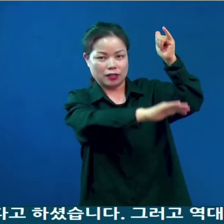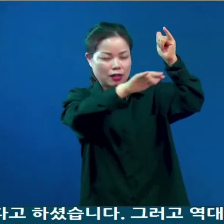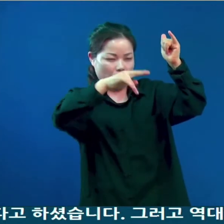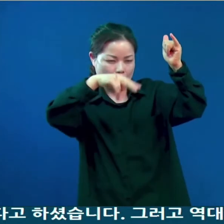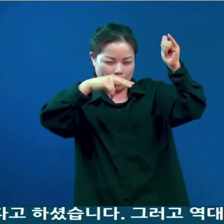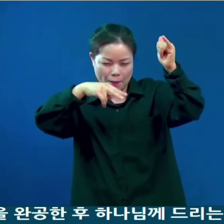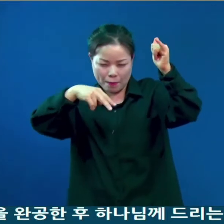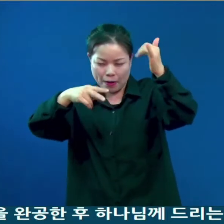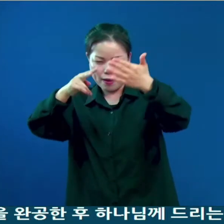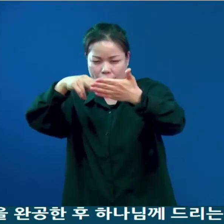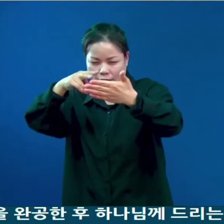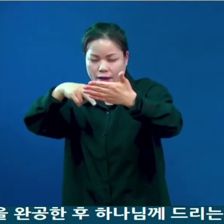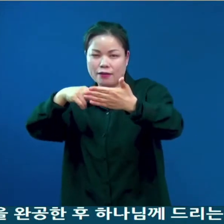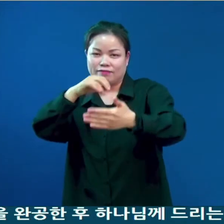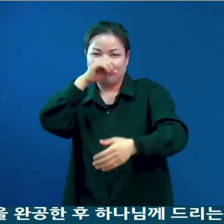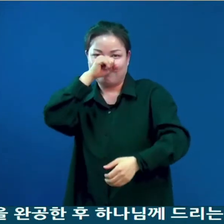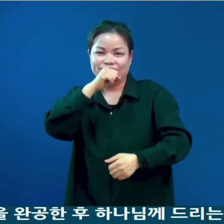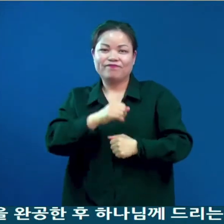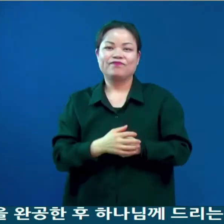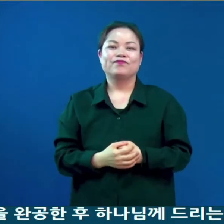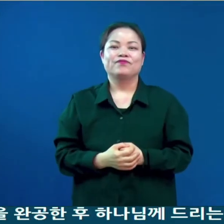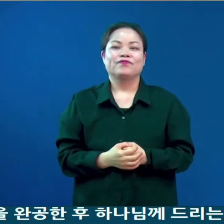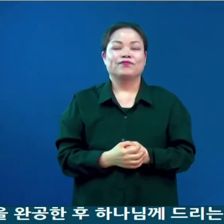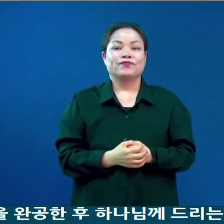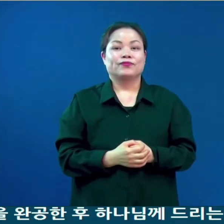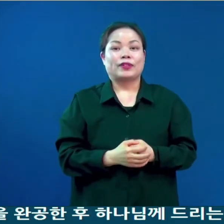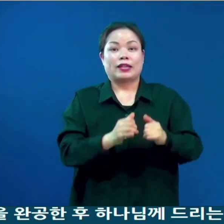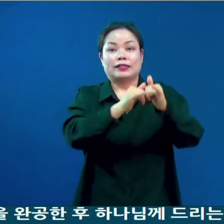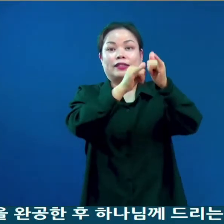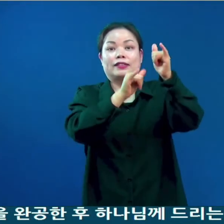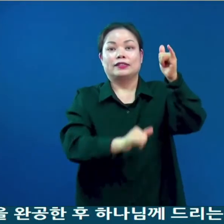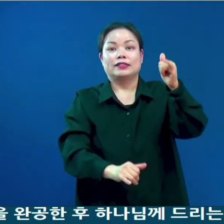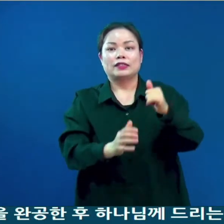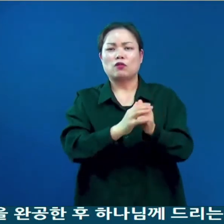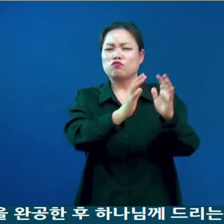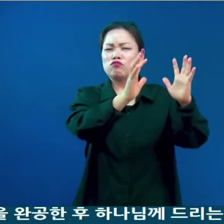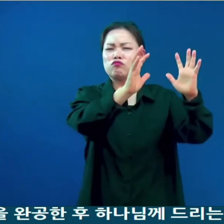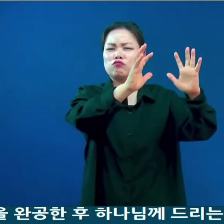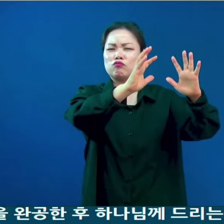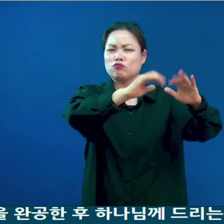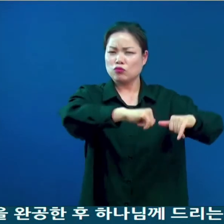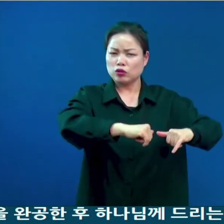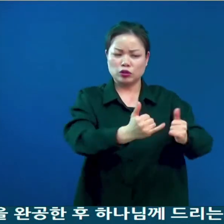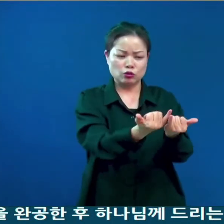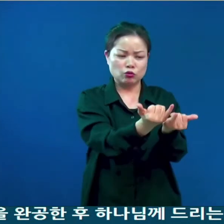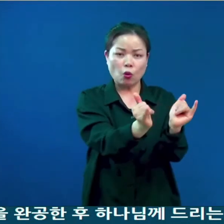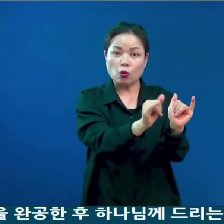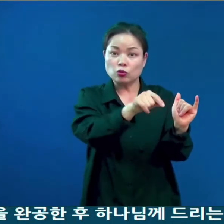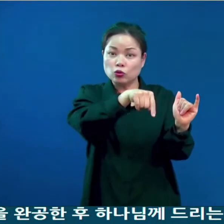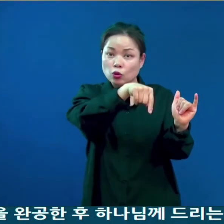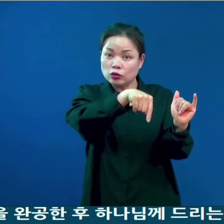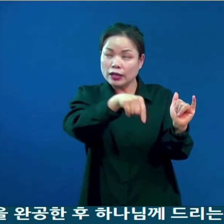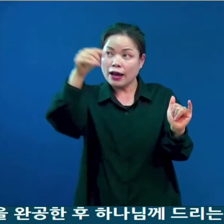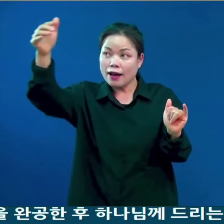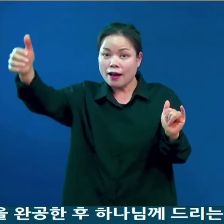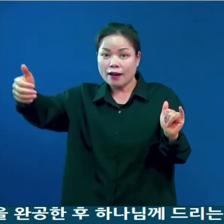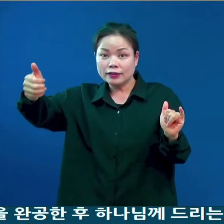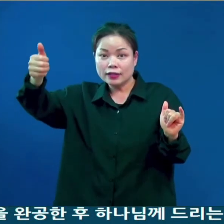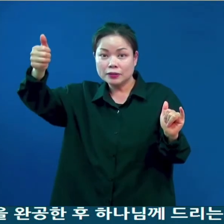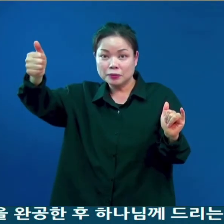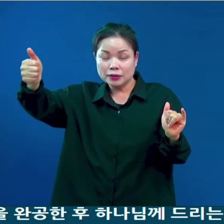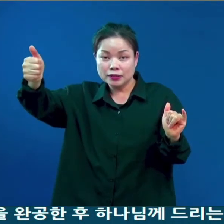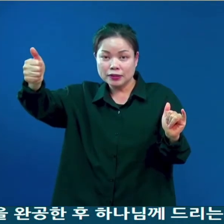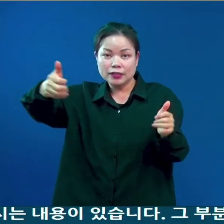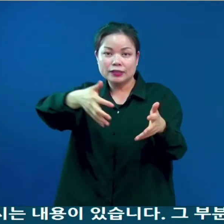것도 큰 도움이 되겠다 생각이 됩니다. 역대기는 무너진 공동체에게